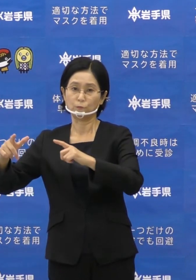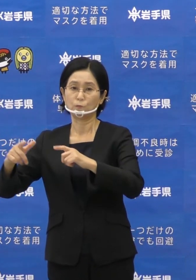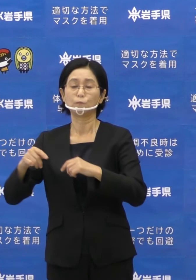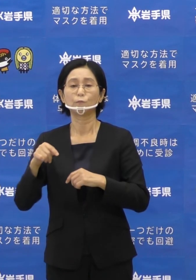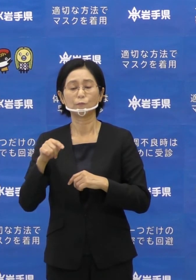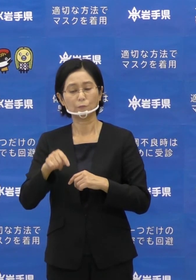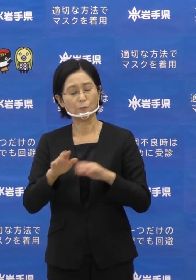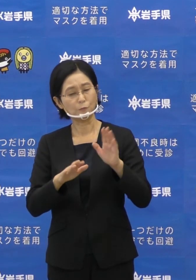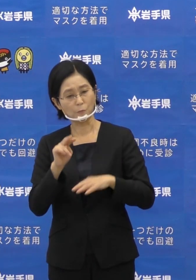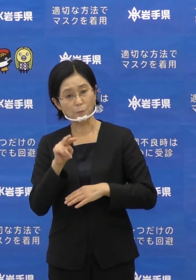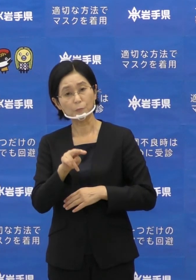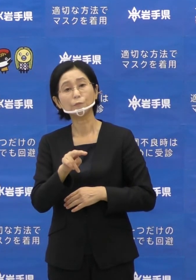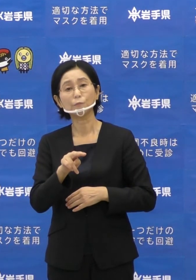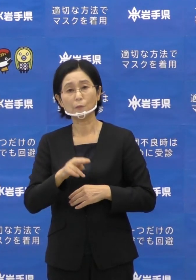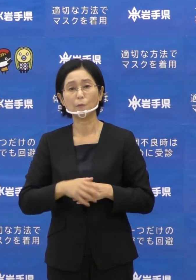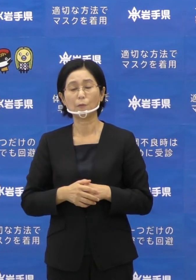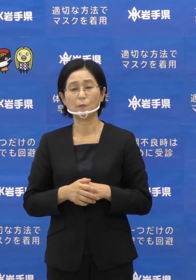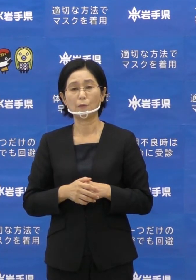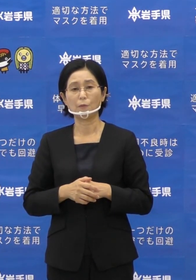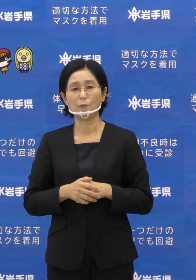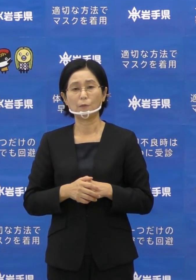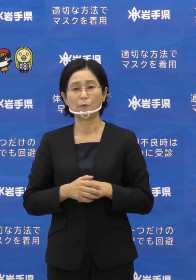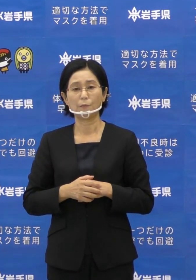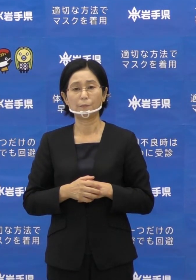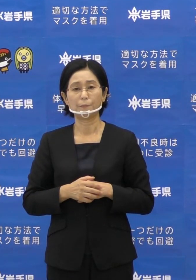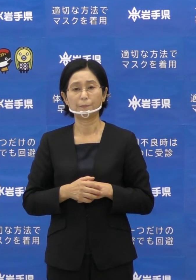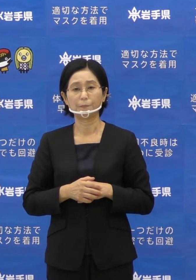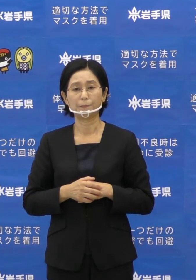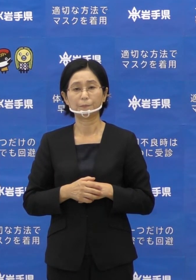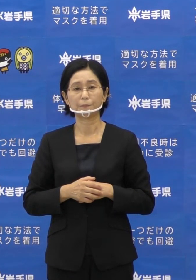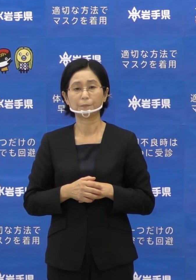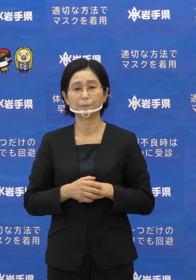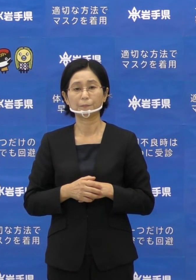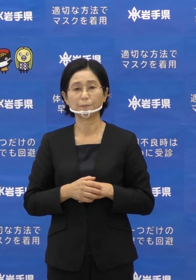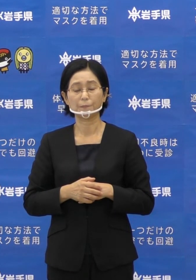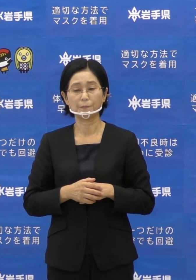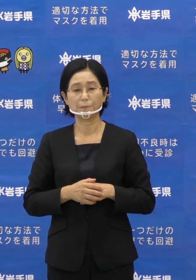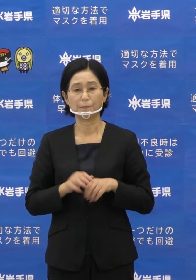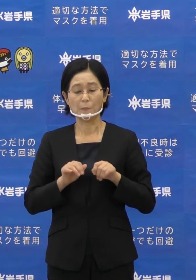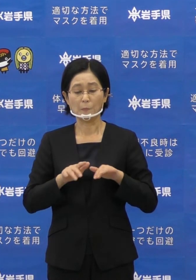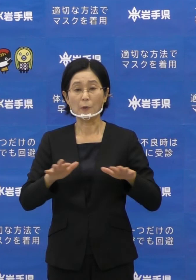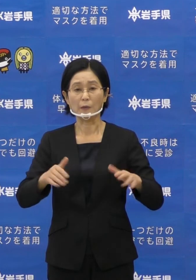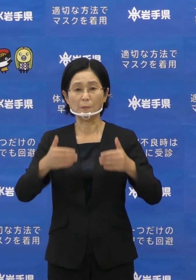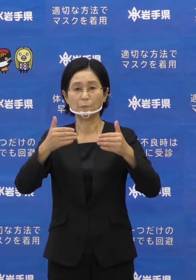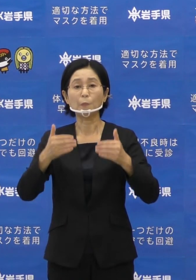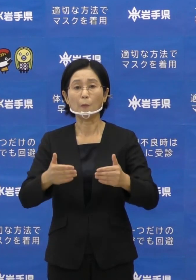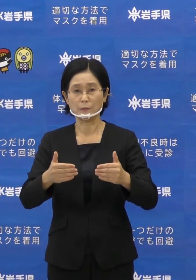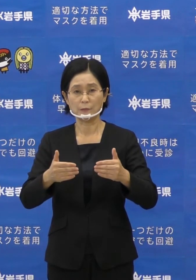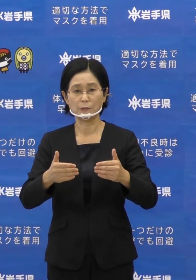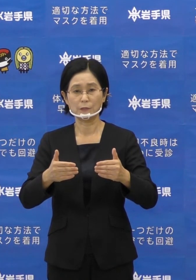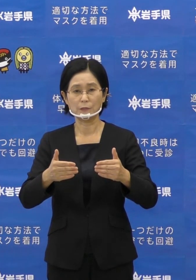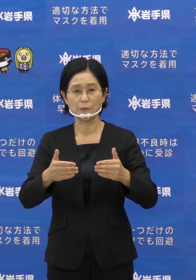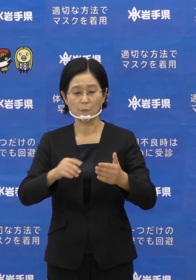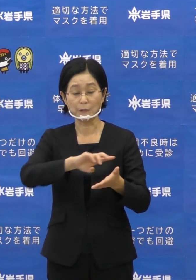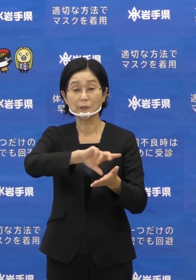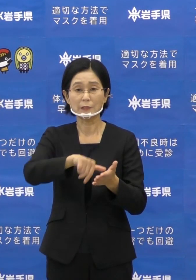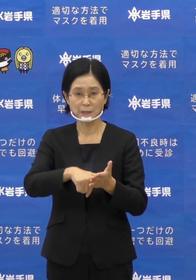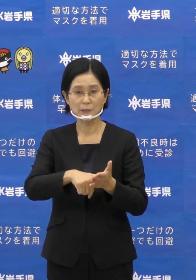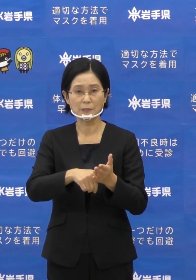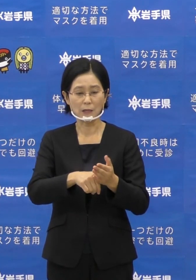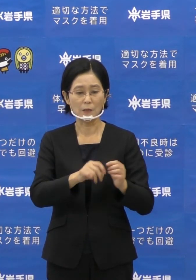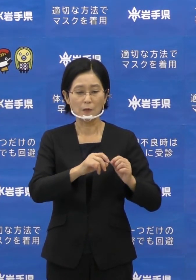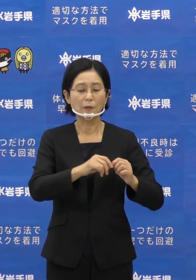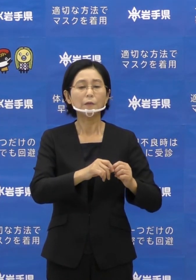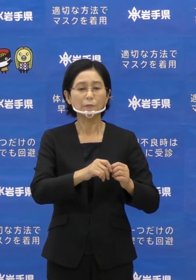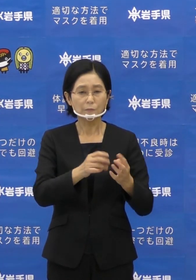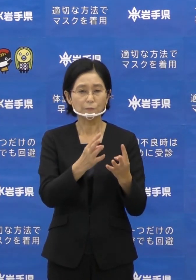そうですね、今までのペースだとこう、まん延防止等のこう拡張は、2週間と